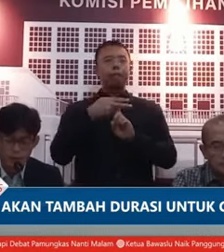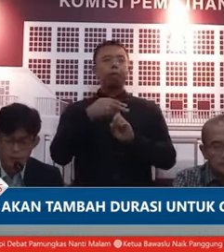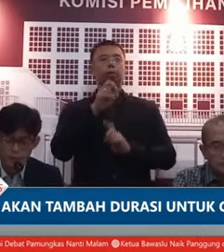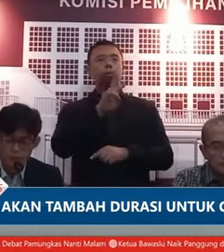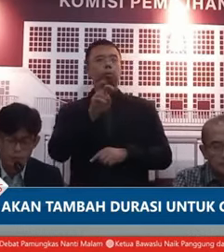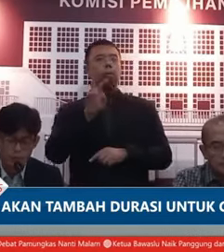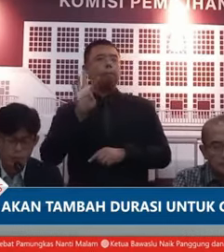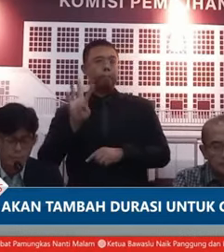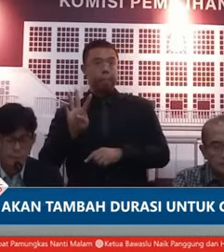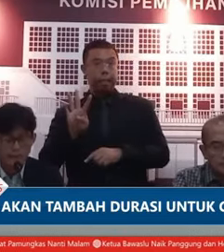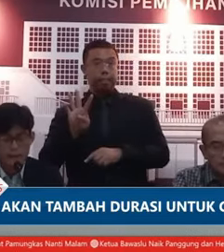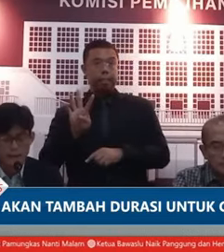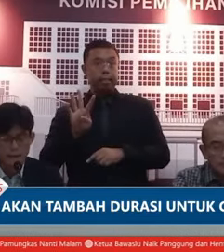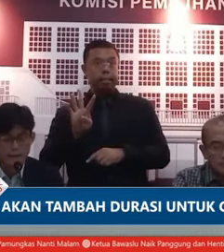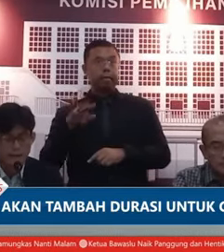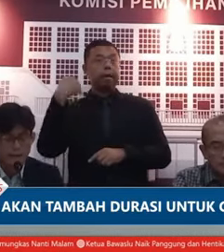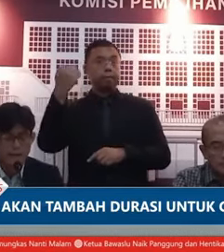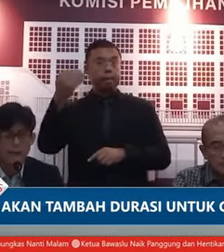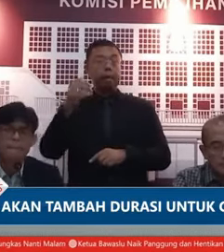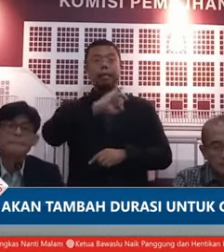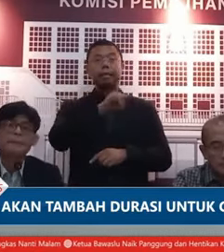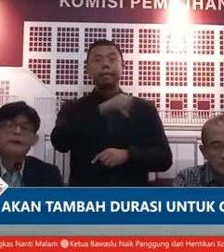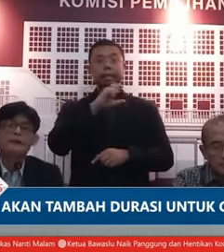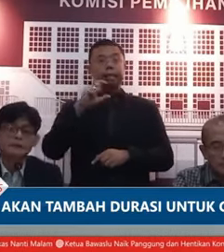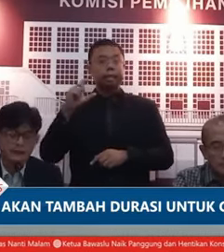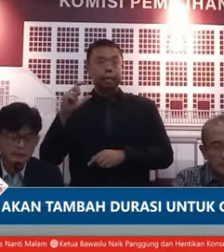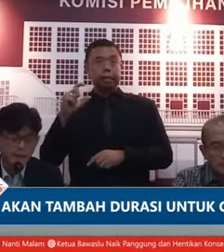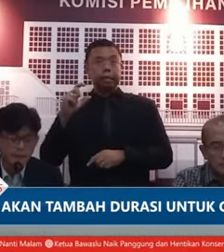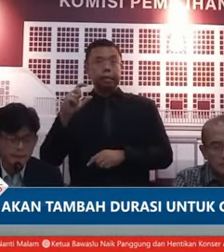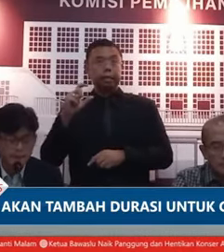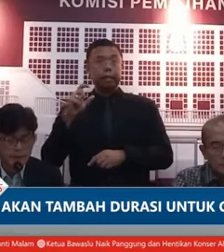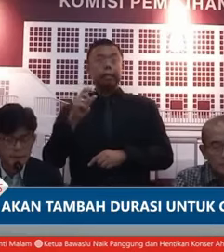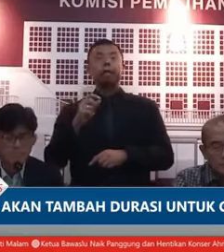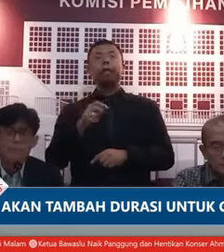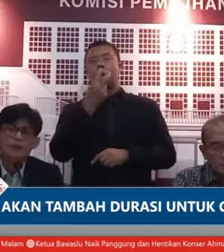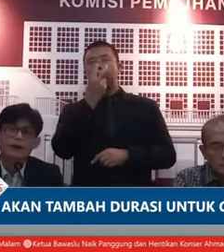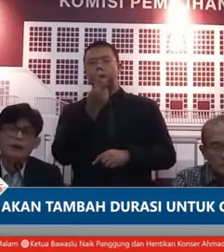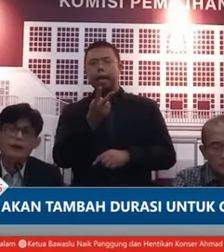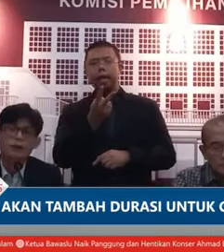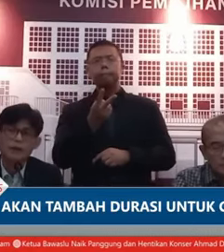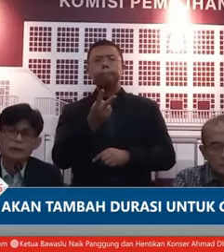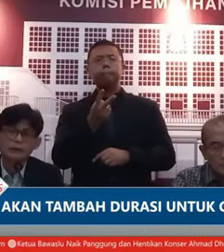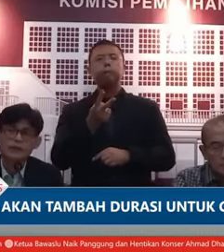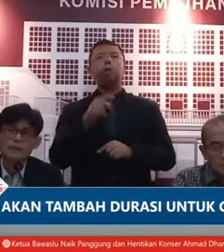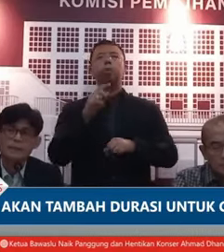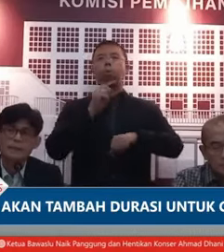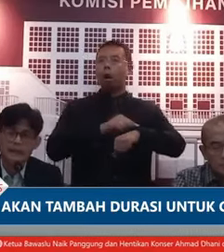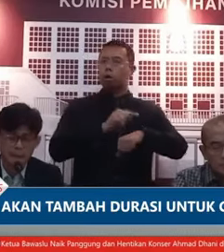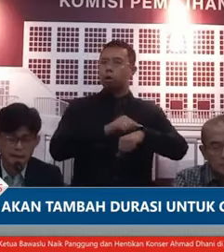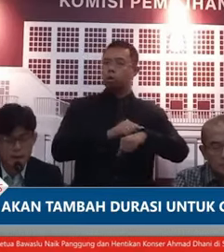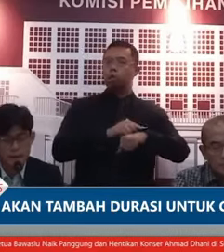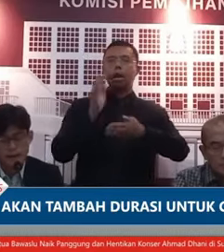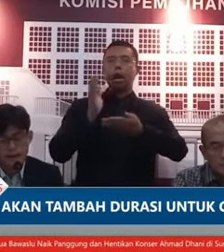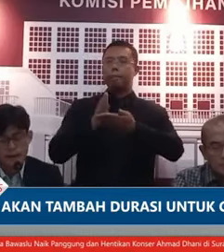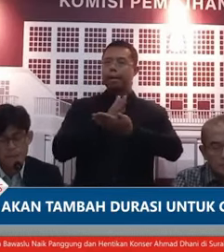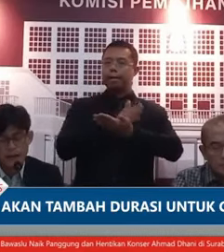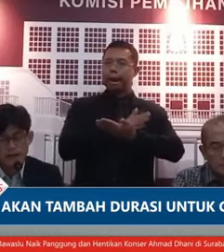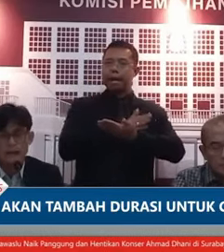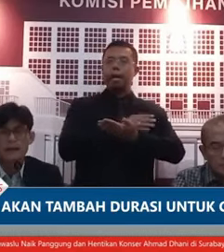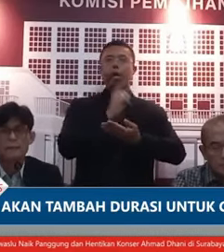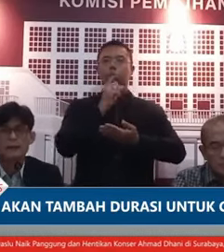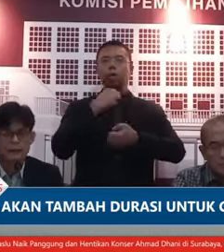tahun 2024 mendatang di JCC, secara prinsip waktu dan segmen